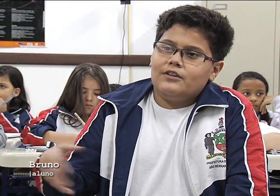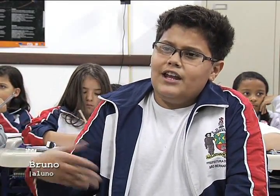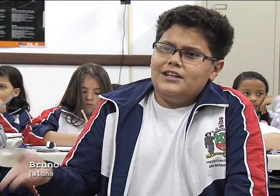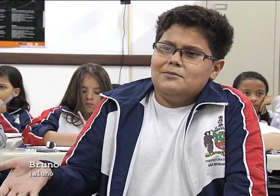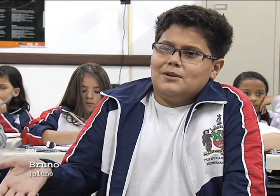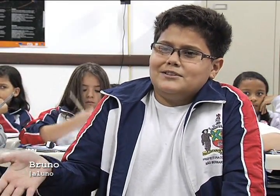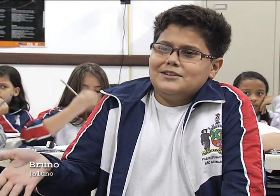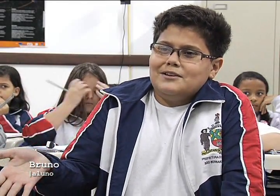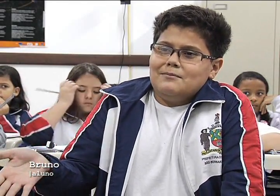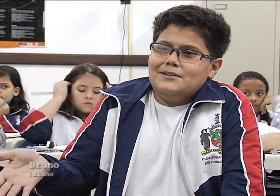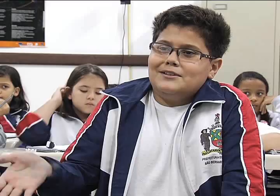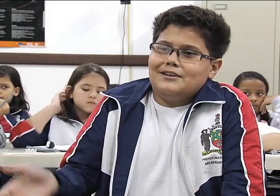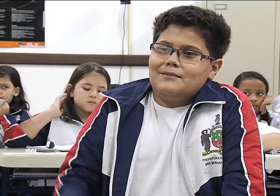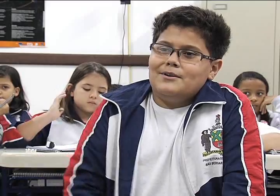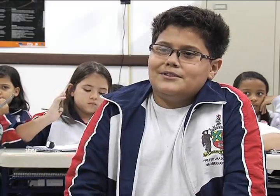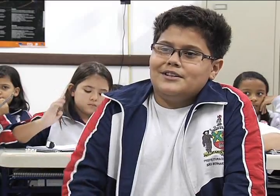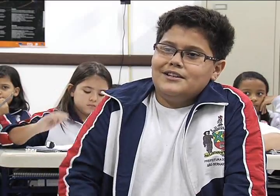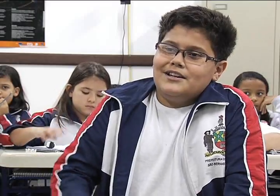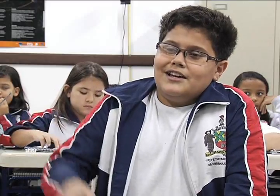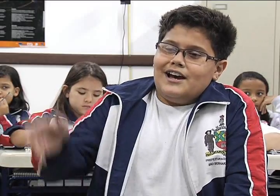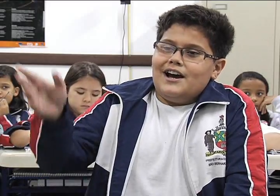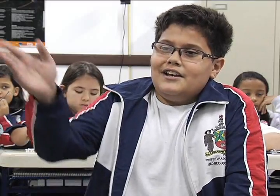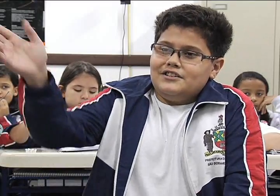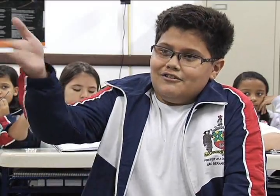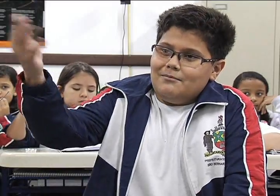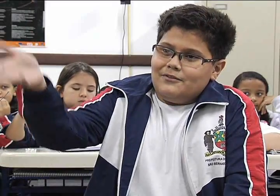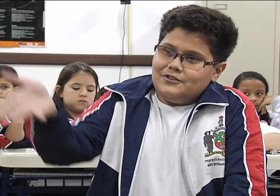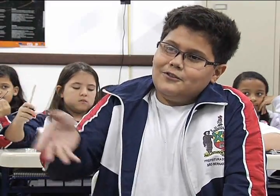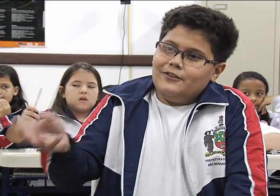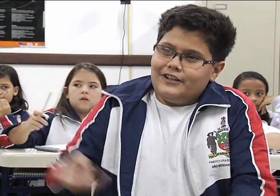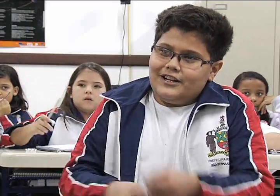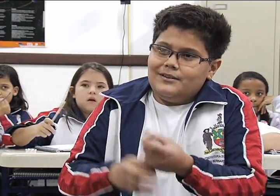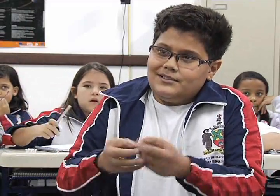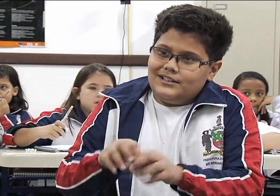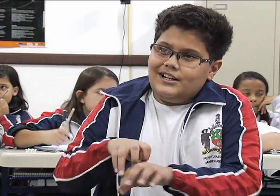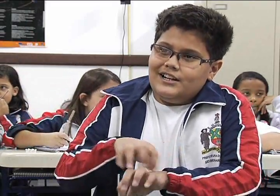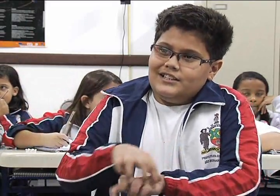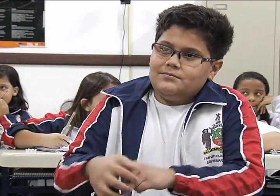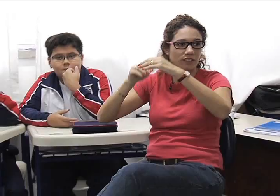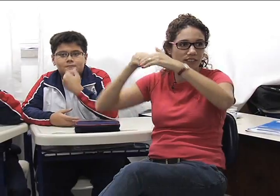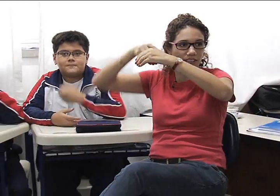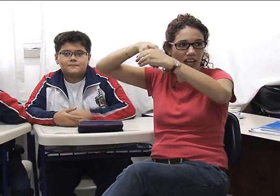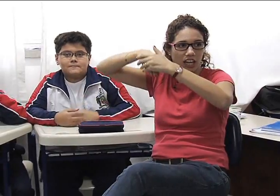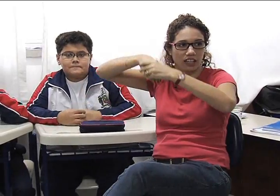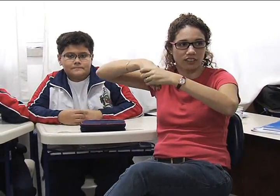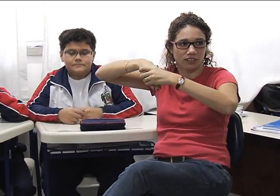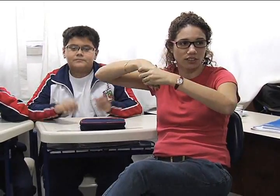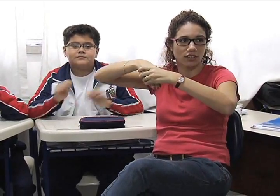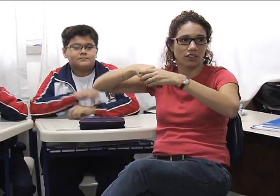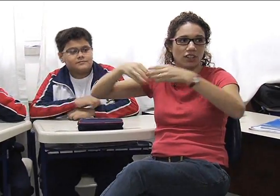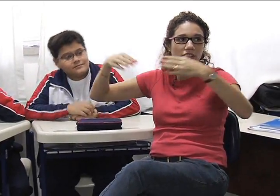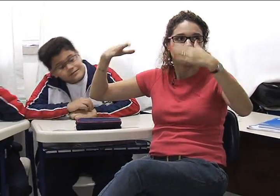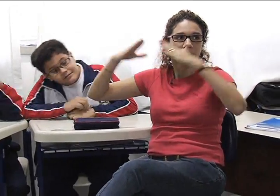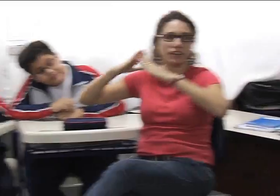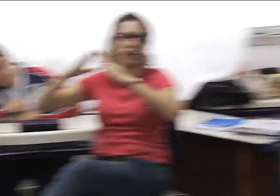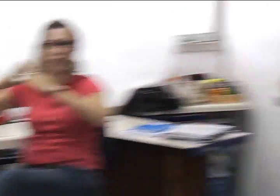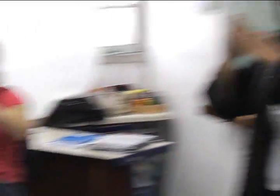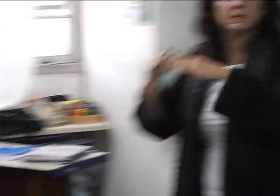é Libras? Pensando na cabeça. Aí chegou a professora e falou que era sinais. A professora Regiane também se vê na condição